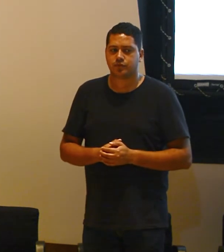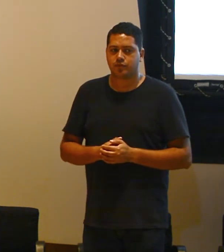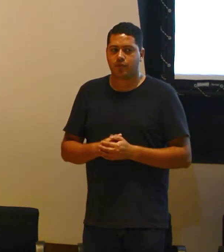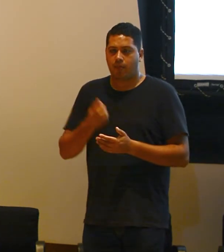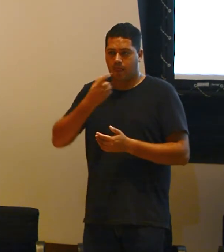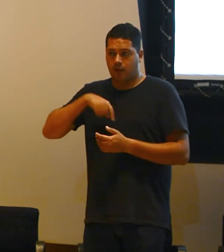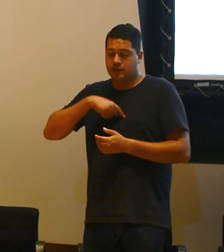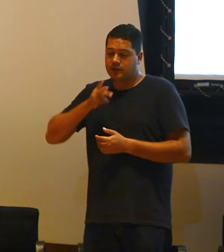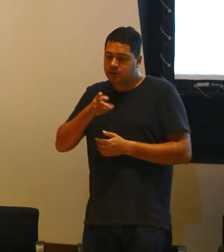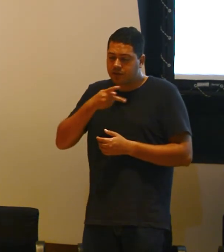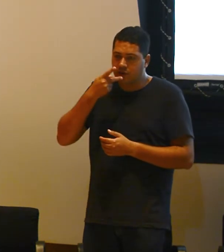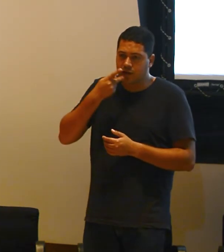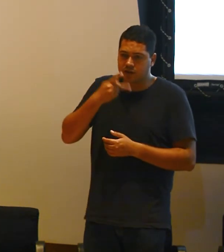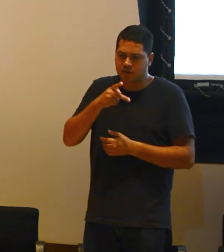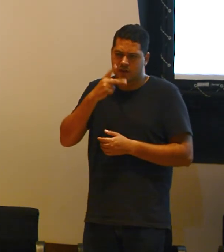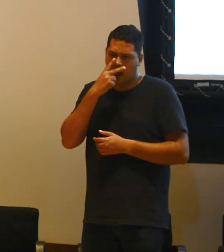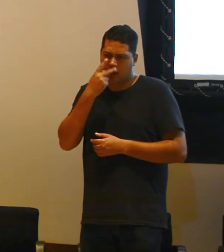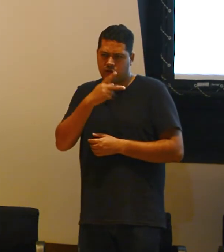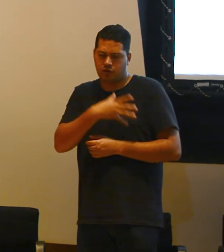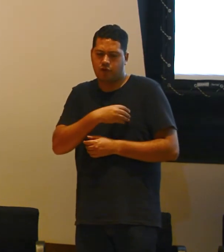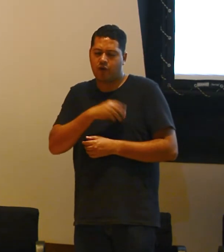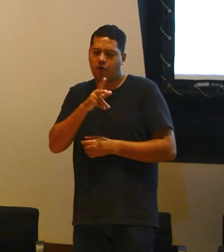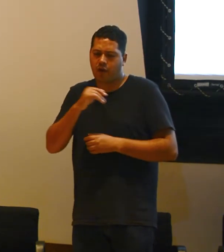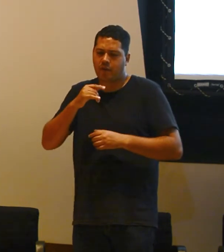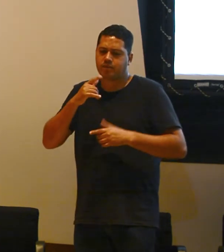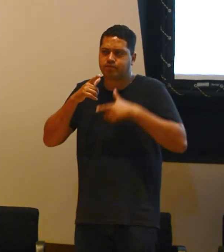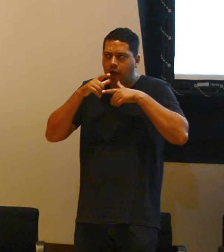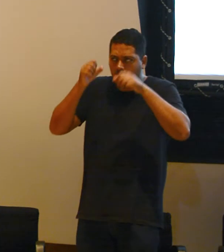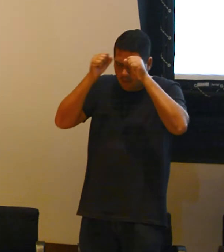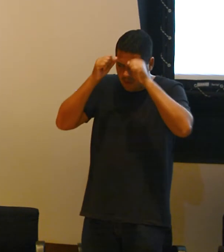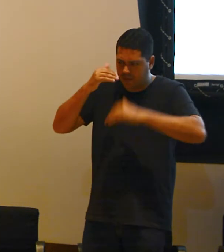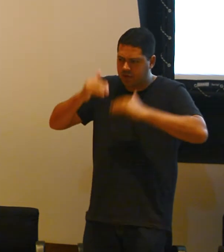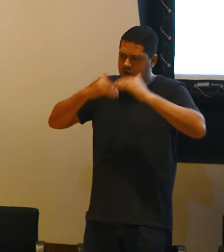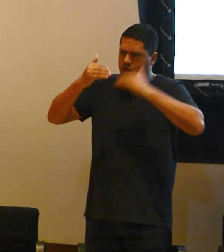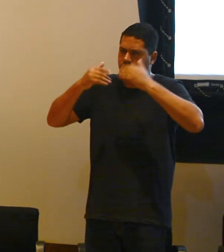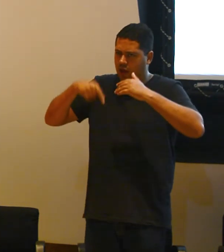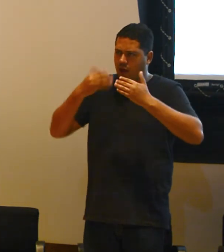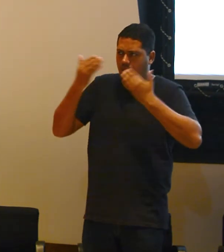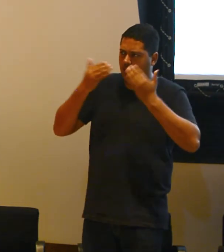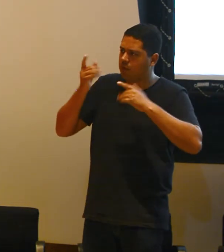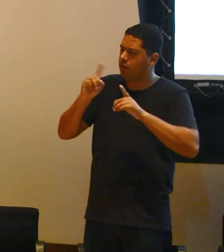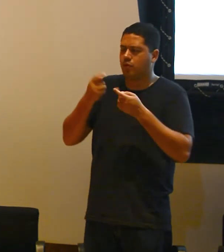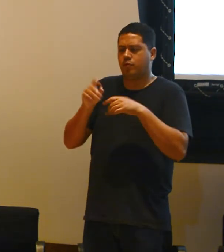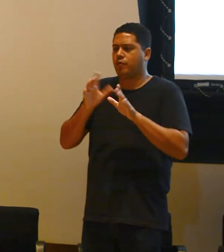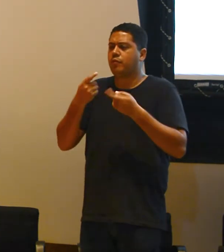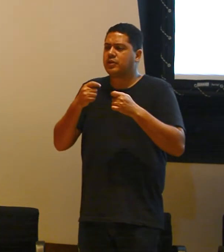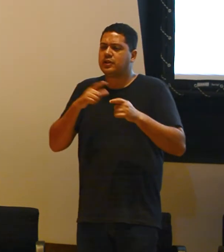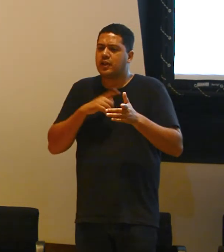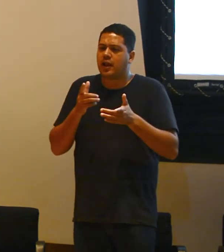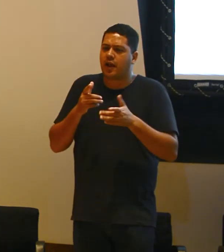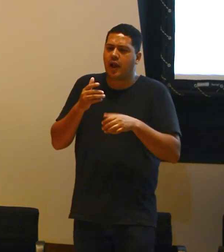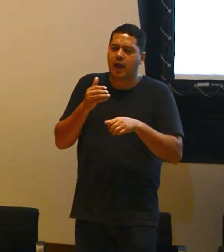se você acha que o seu filho vai desenvolver a linguagem aqui na terapia, não, ele precisa de acesso, ele precisa de informações ricas,